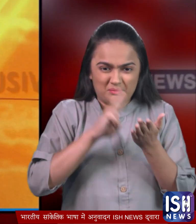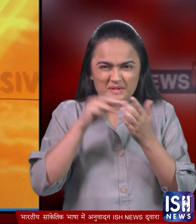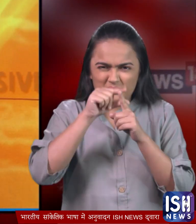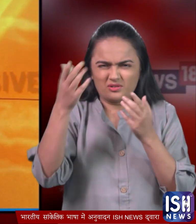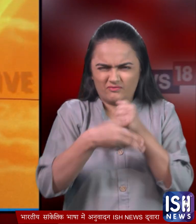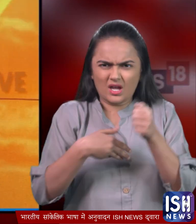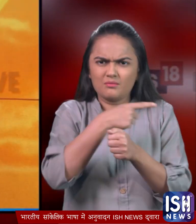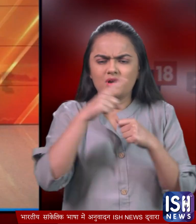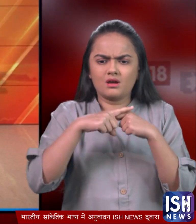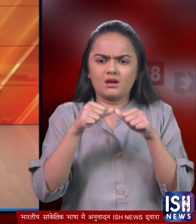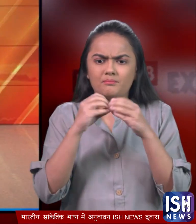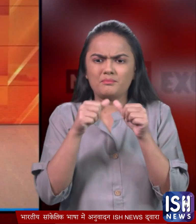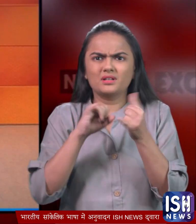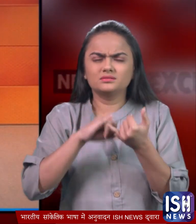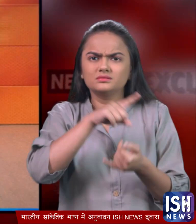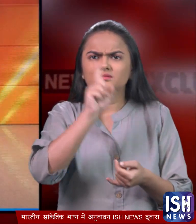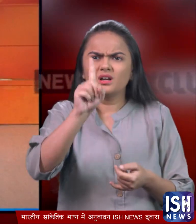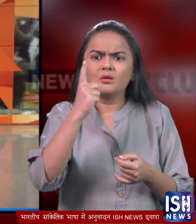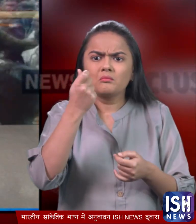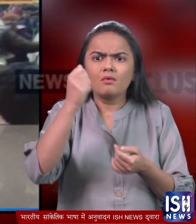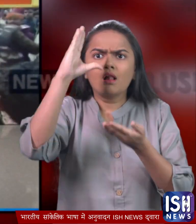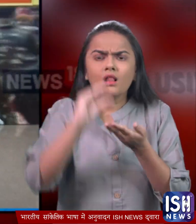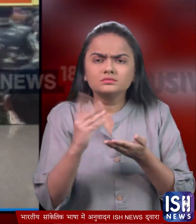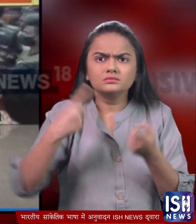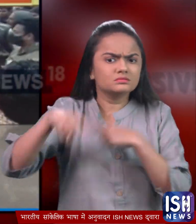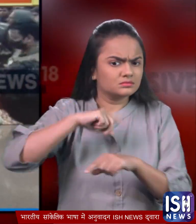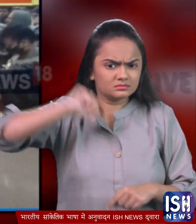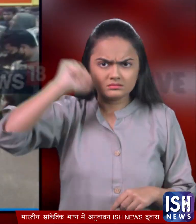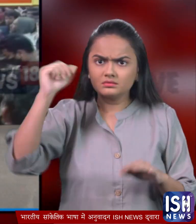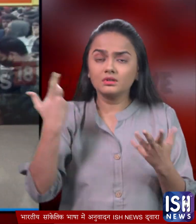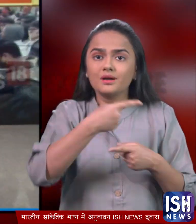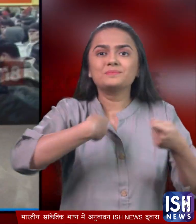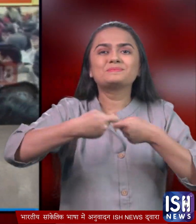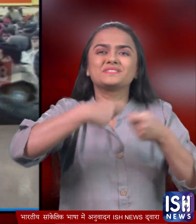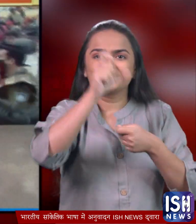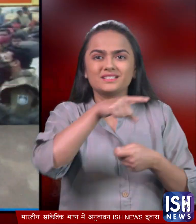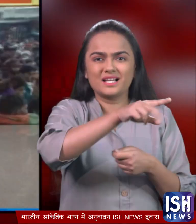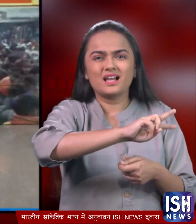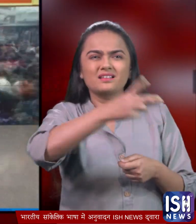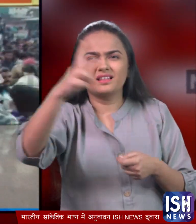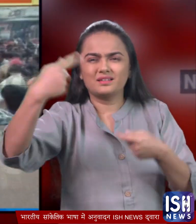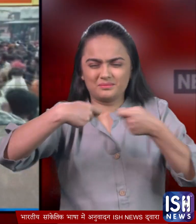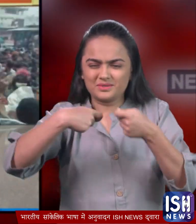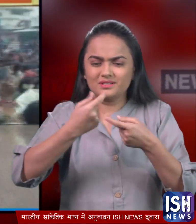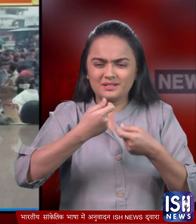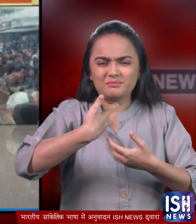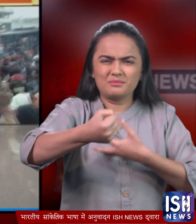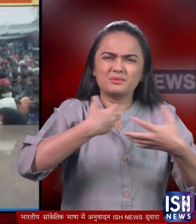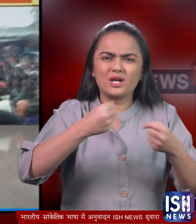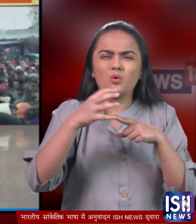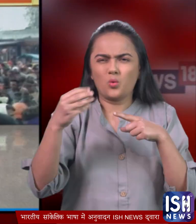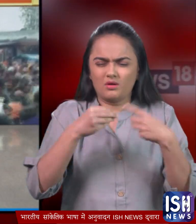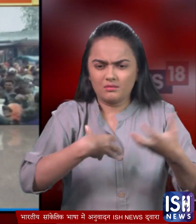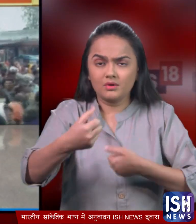मिलने से नाराज किसानों ने नेशनल हाईवे पर जमकर हंगामा किया। किसानों का आरोप है कि व्यापारियों ने दूसरी मंडियों के मुकाबले उनकी कपास की